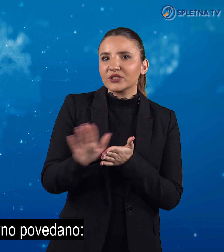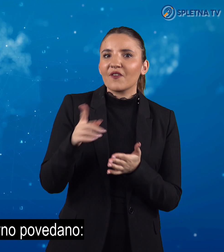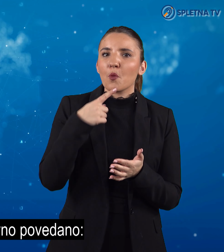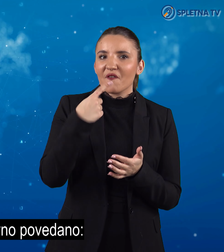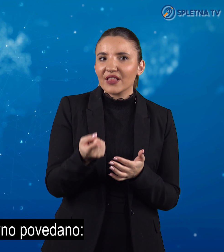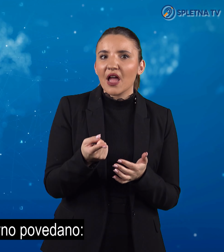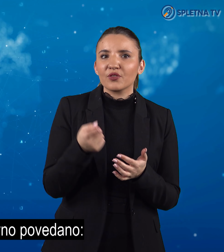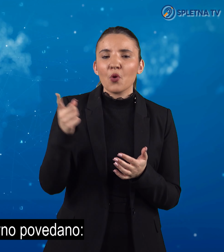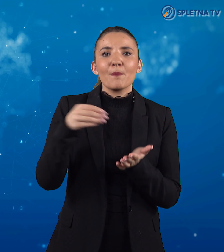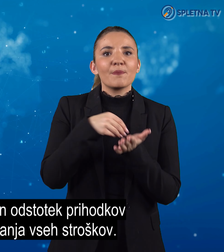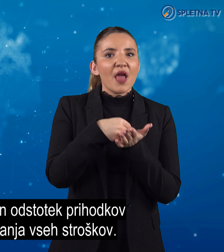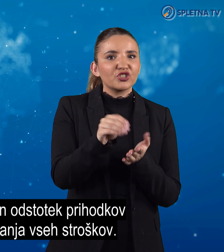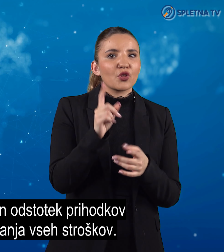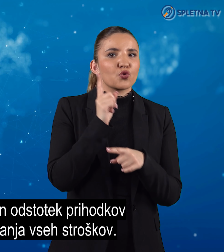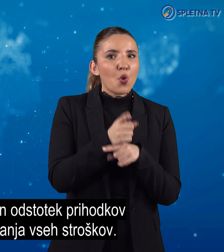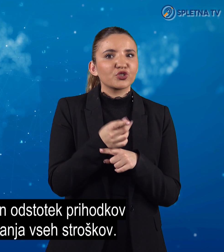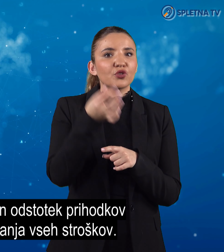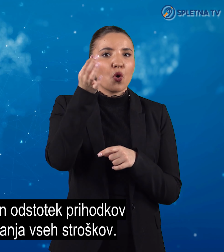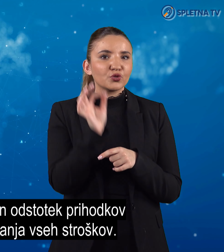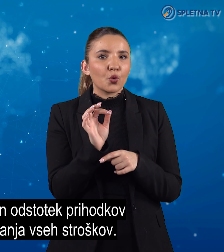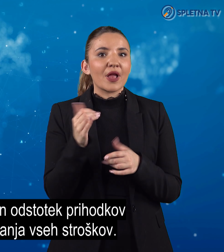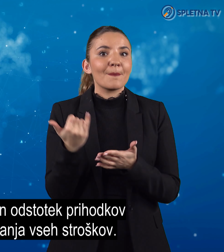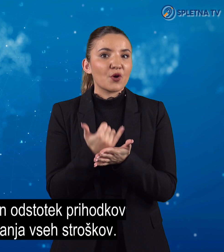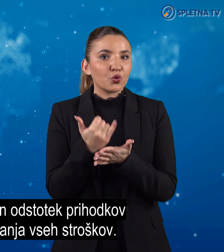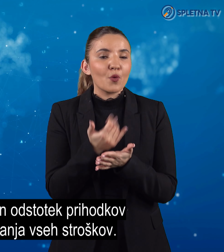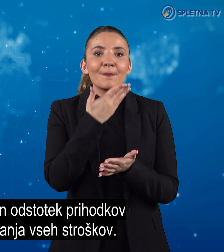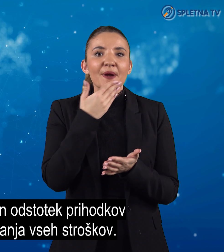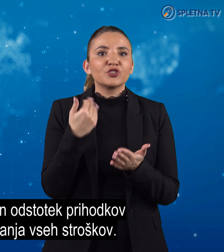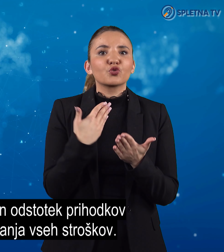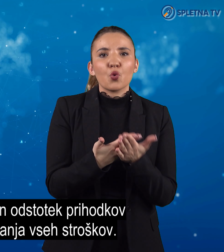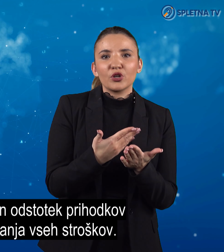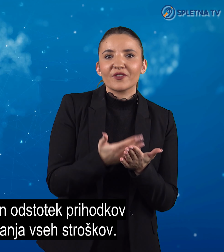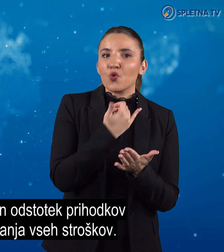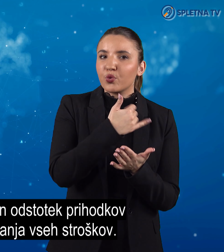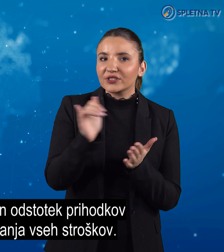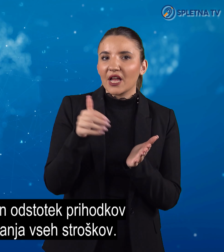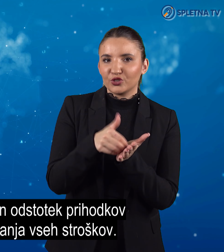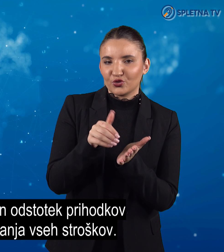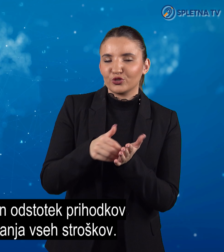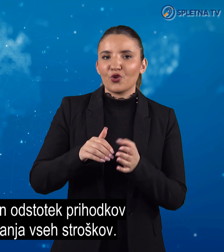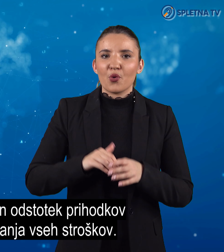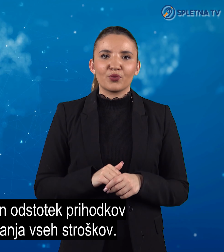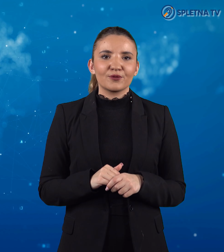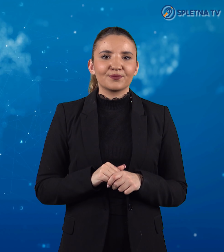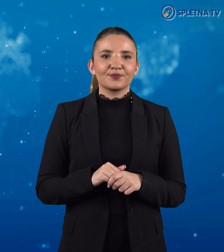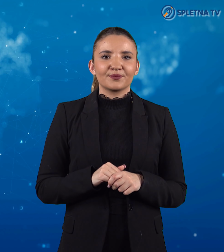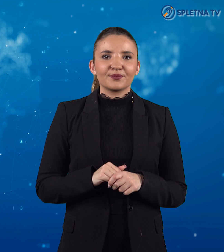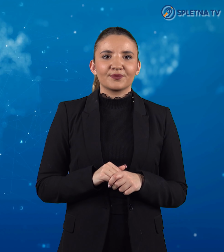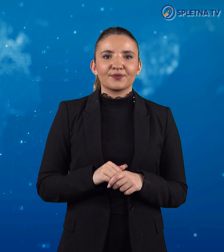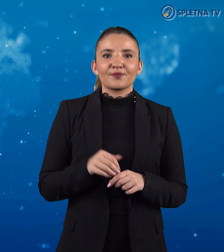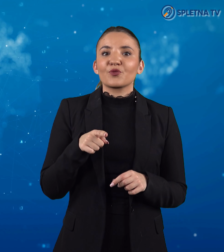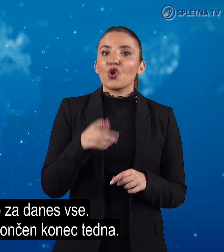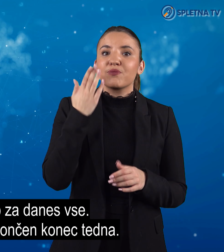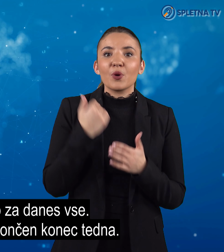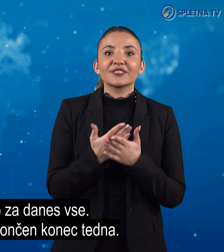Enostavno povedano, plačate določen odstotek prihodkov brez dokazovanja vseh stroškov. To je bilo za